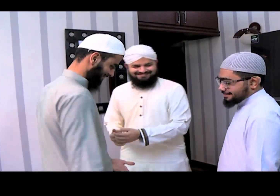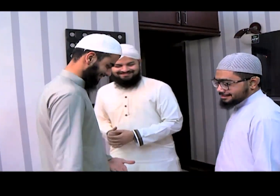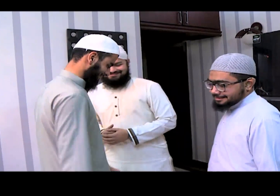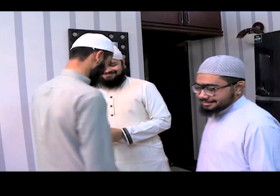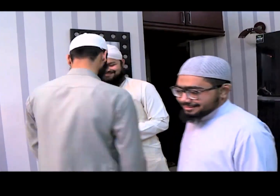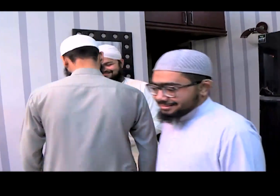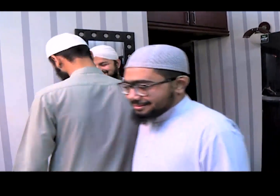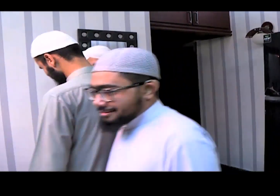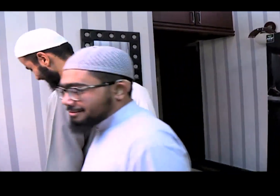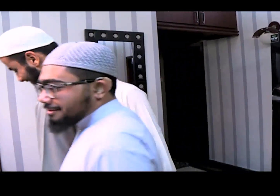ہمارا